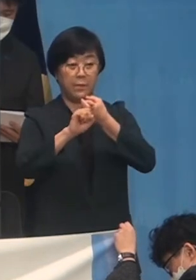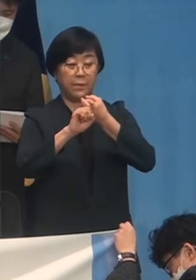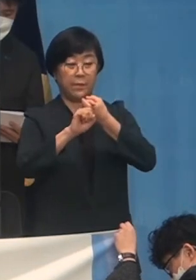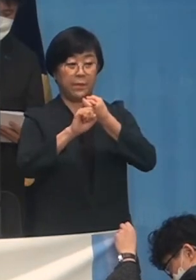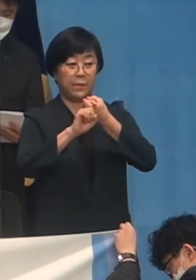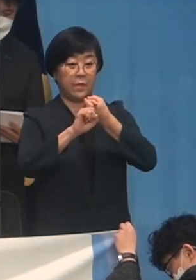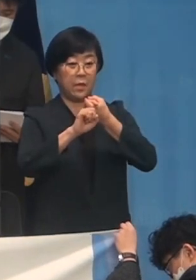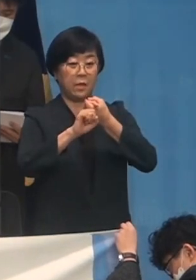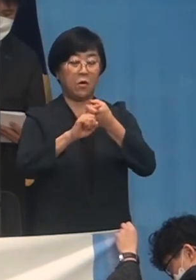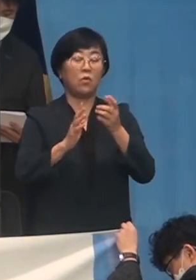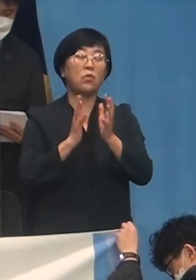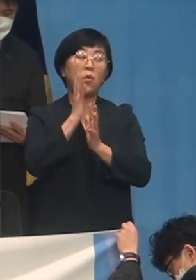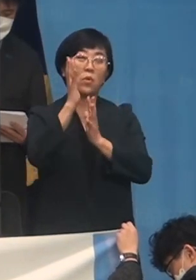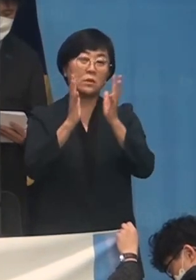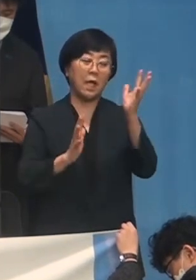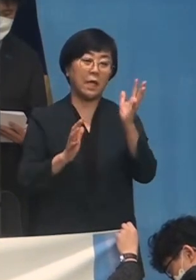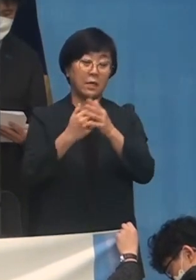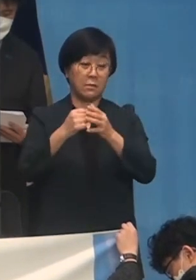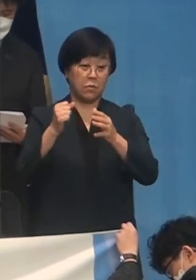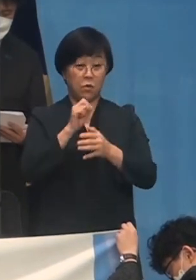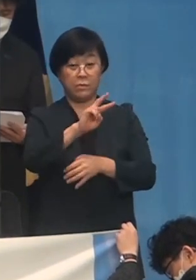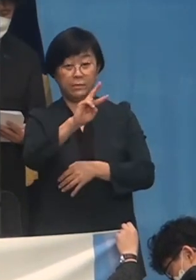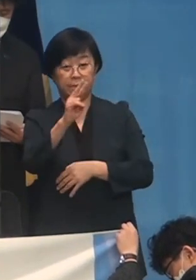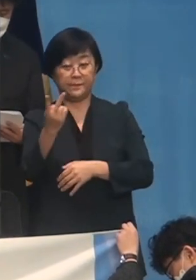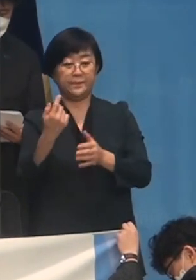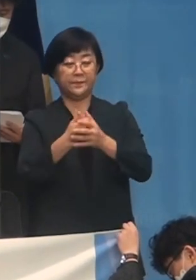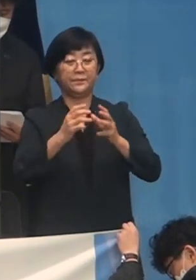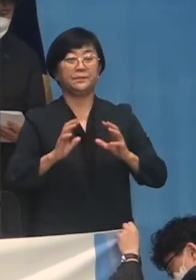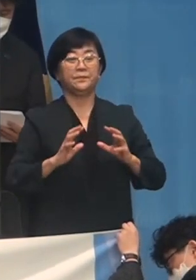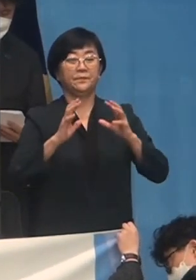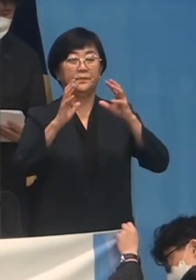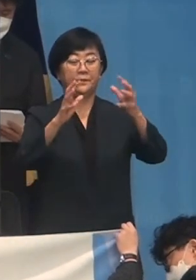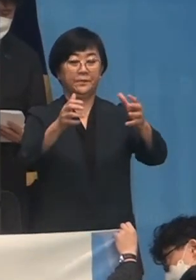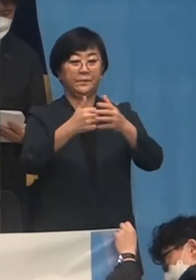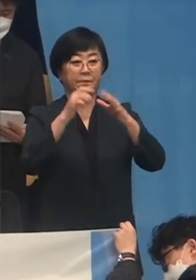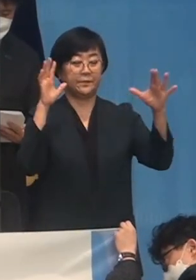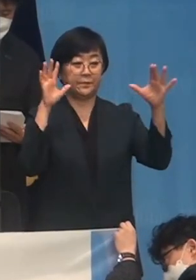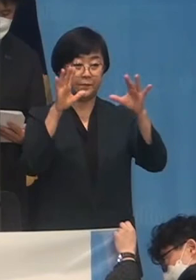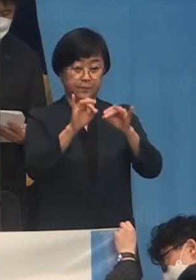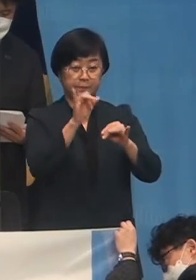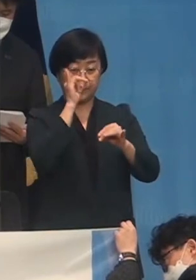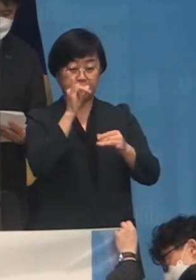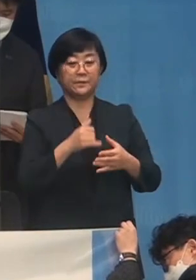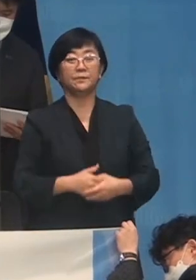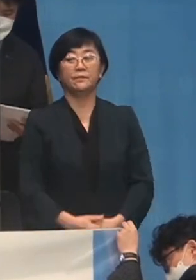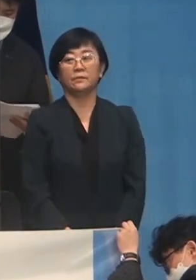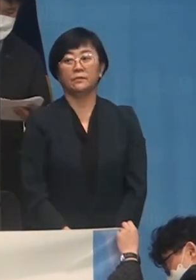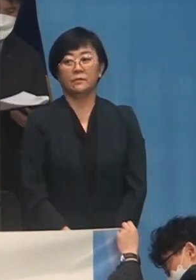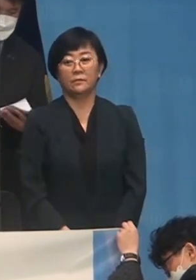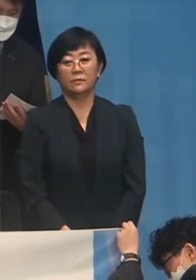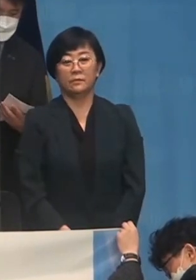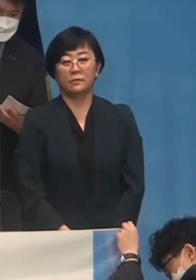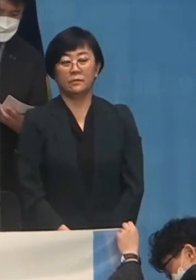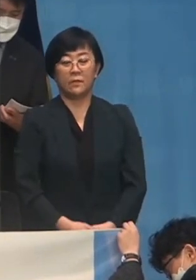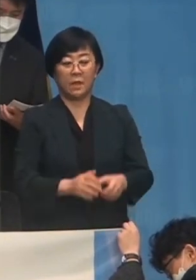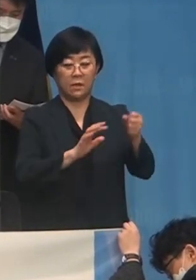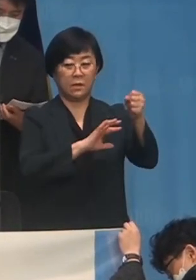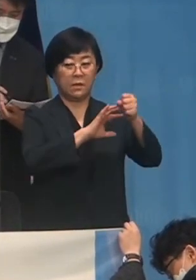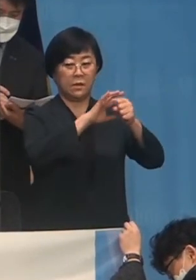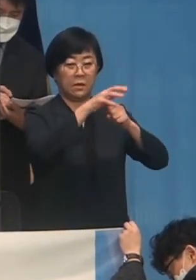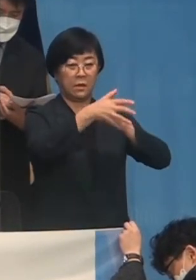원자력을 녹색에너지로 분류하는 등 국제적 공감대가 형성되고 있습니다. 전